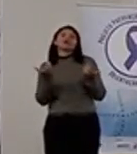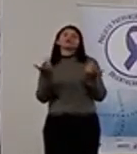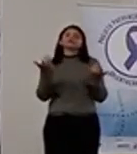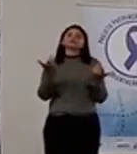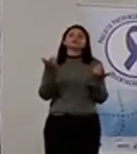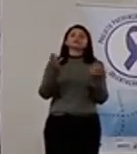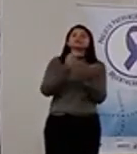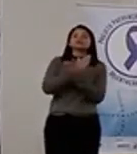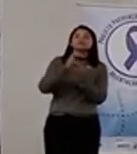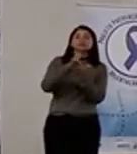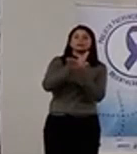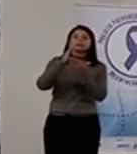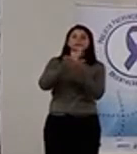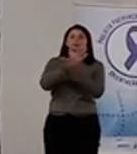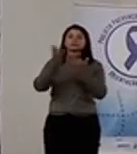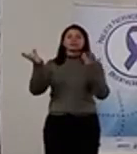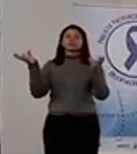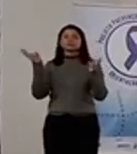ele pode ser,